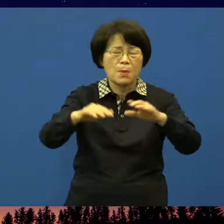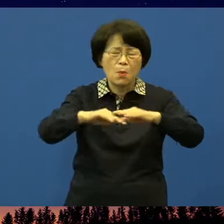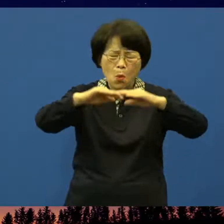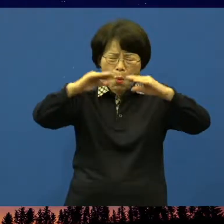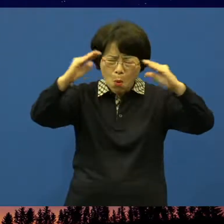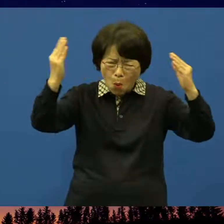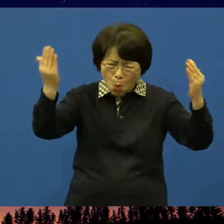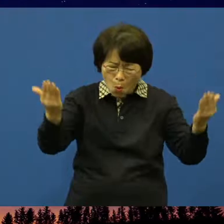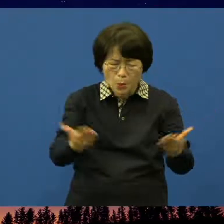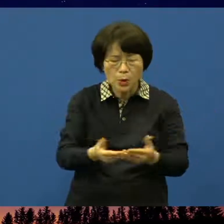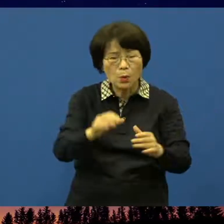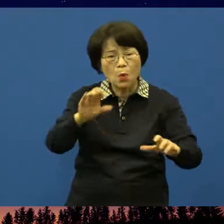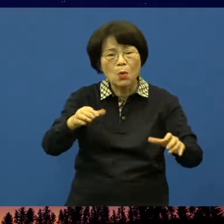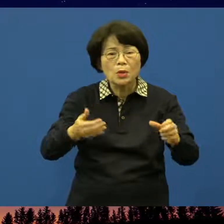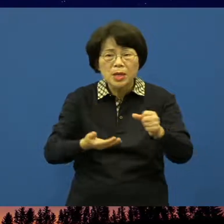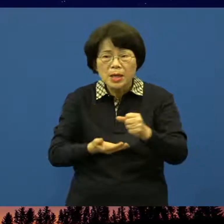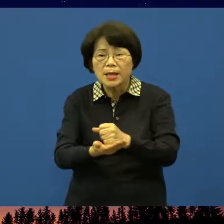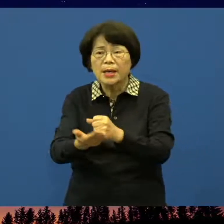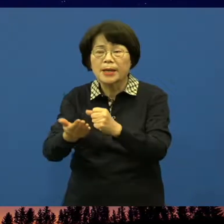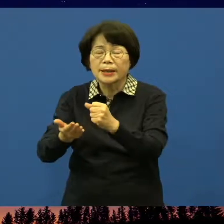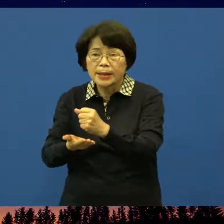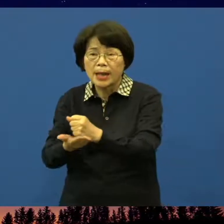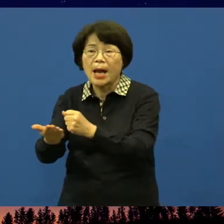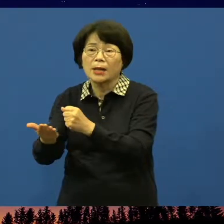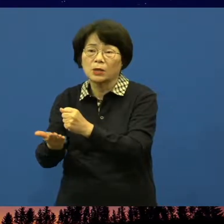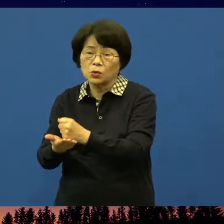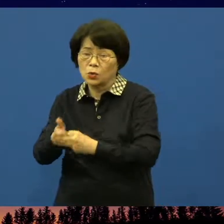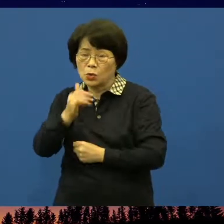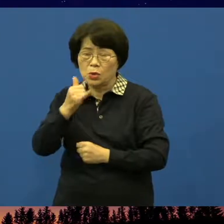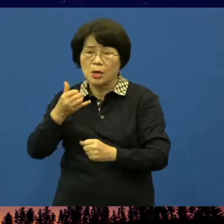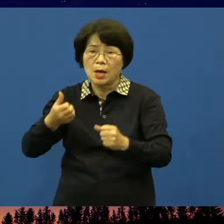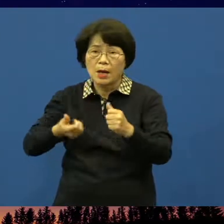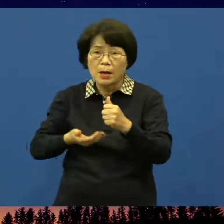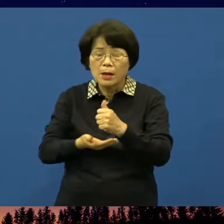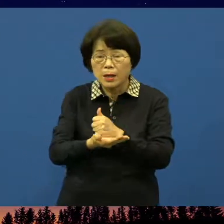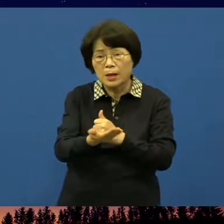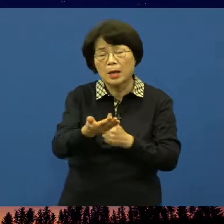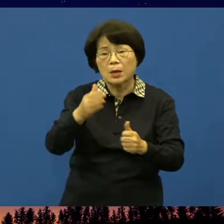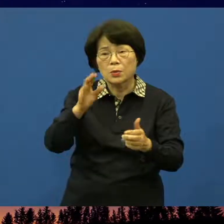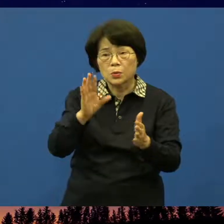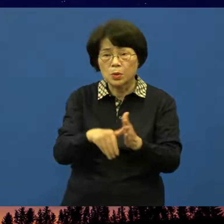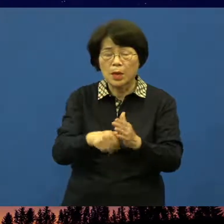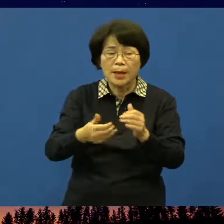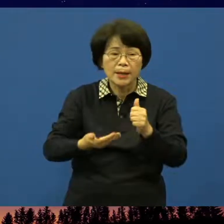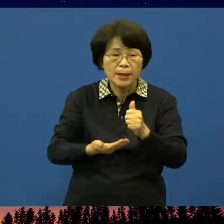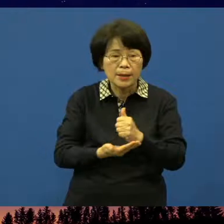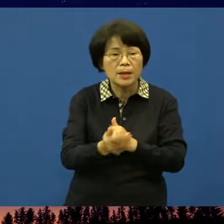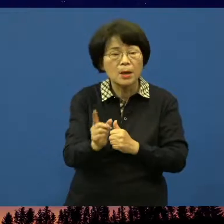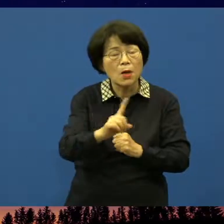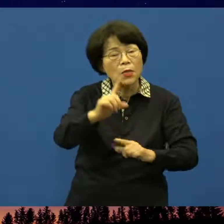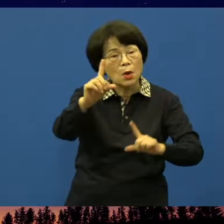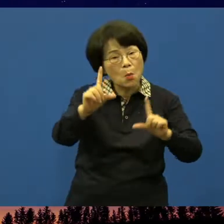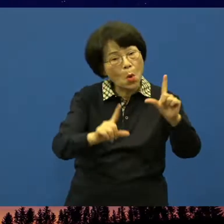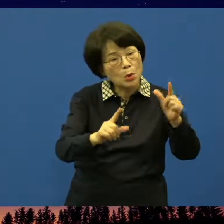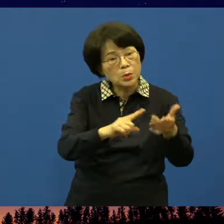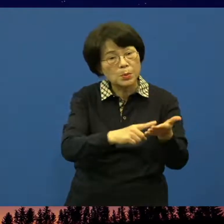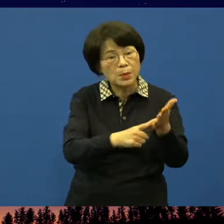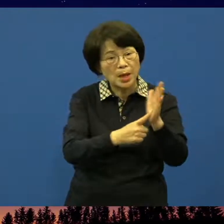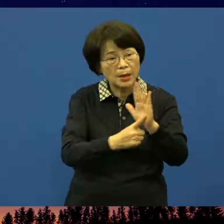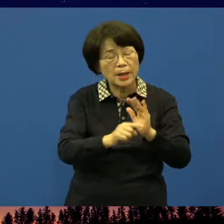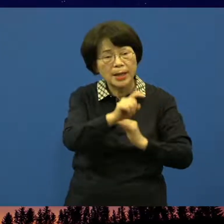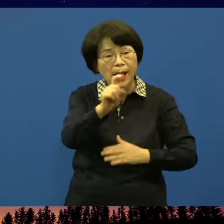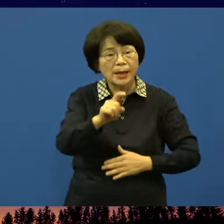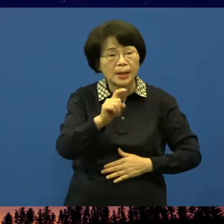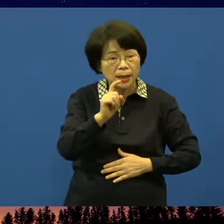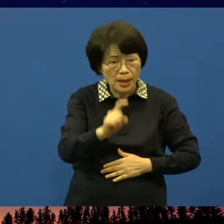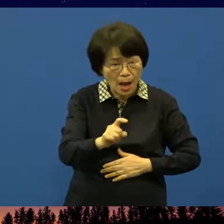미칩니다. 그리고 이 영향이 미칠 때 그 영향이 어떤 형태로 나타나느냐? 우리의